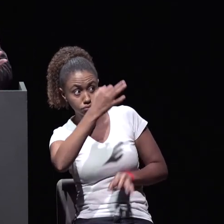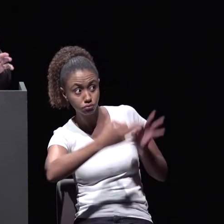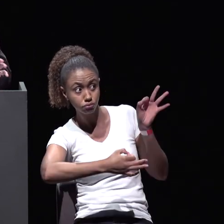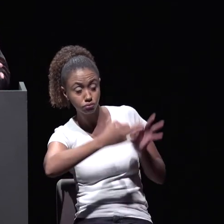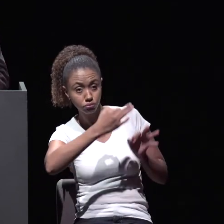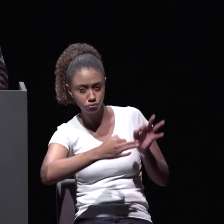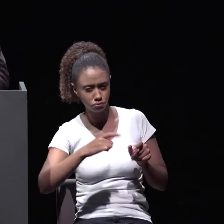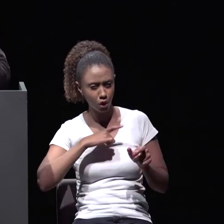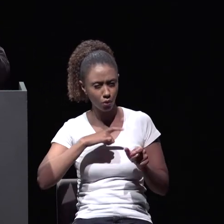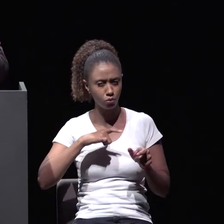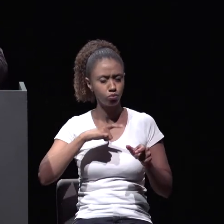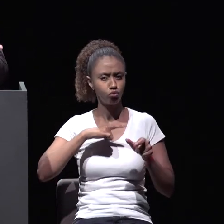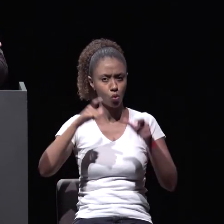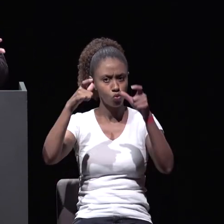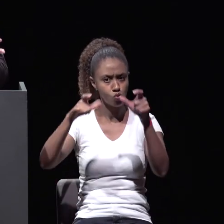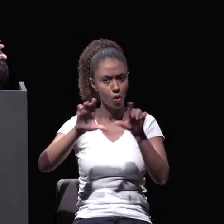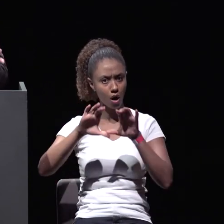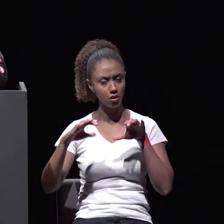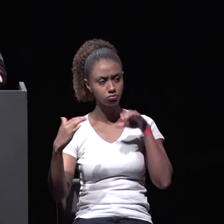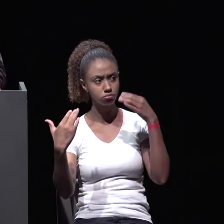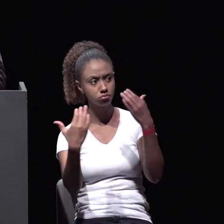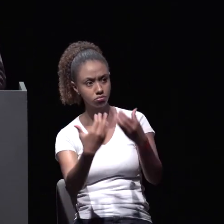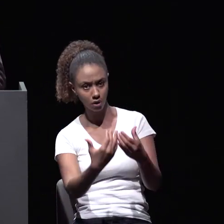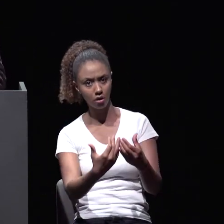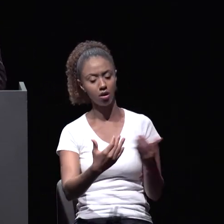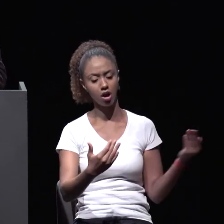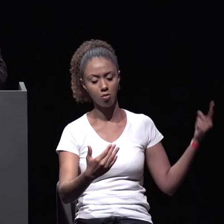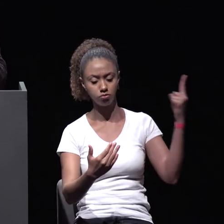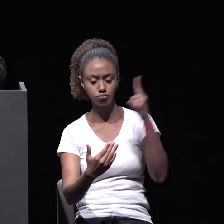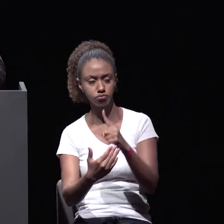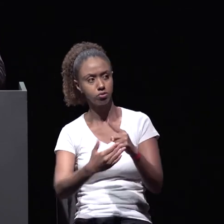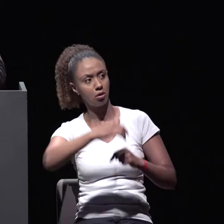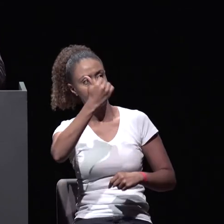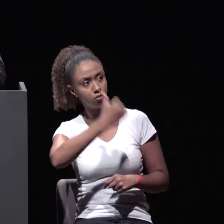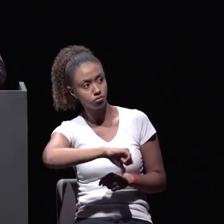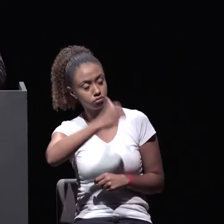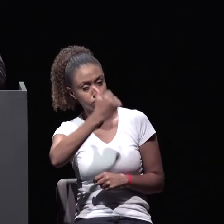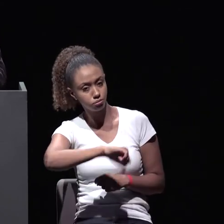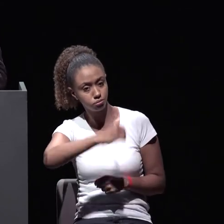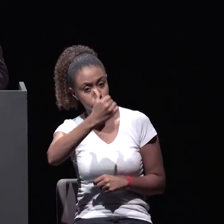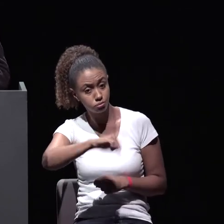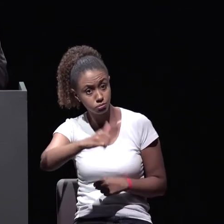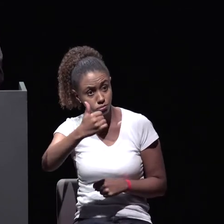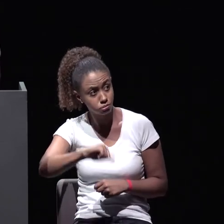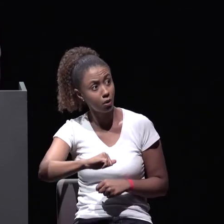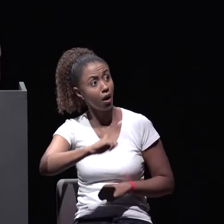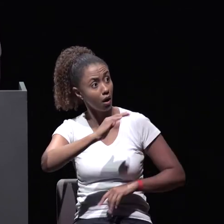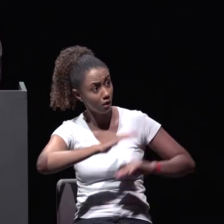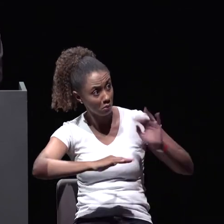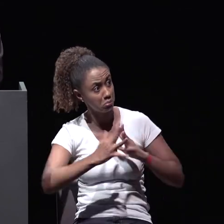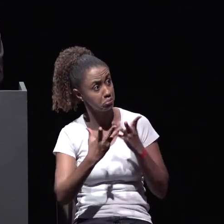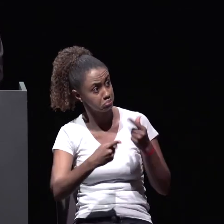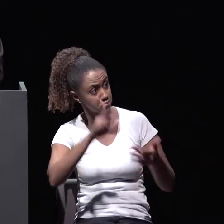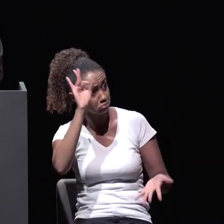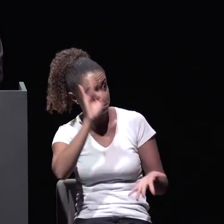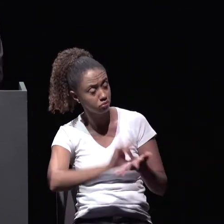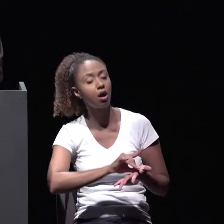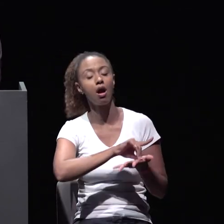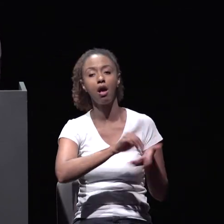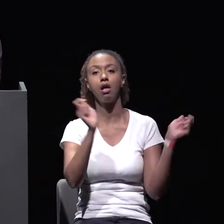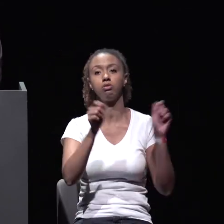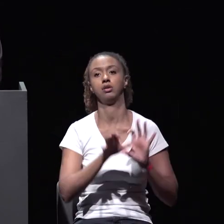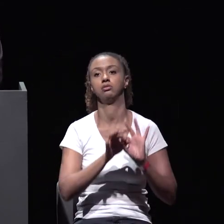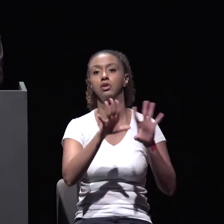locais para que se essa avaliação acontecesse reconhecido então pelas suas habilidades ele poderia constituir uma oficina